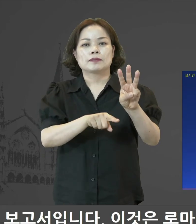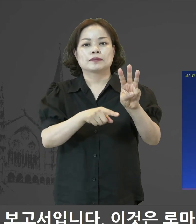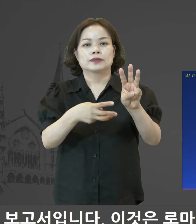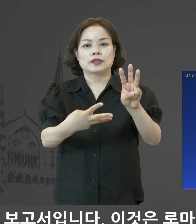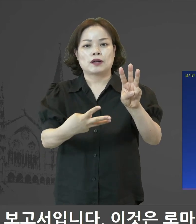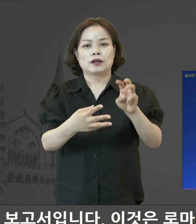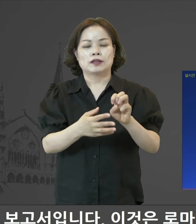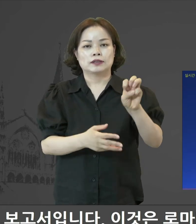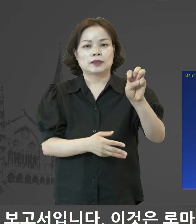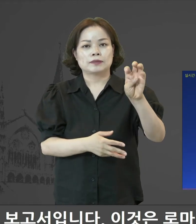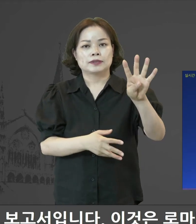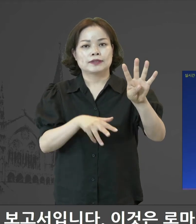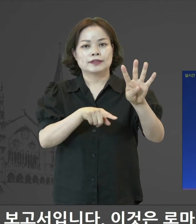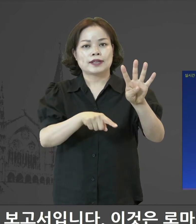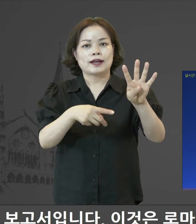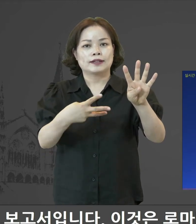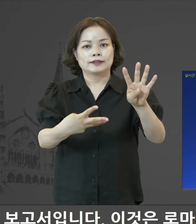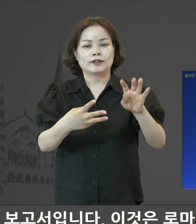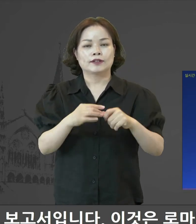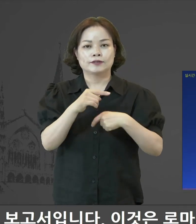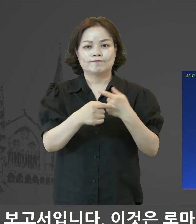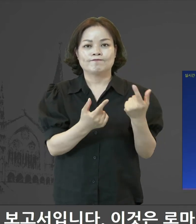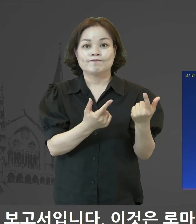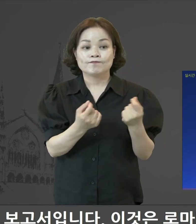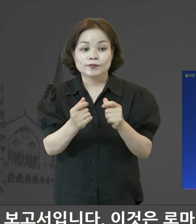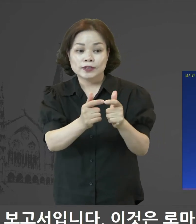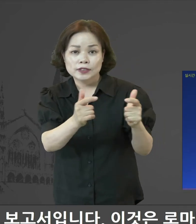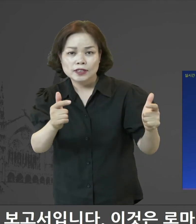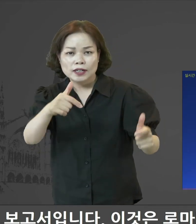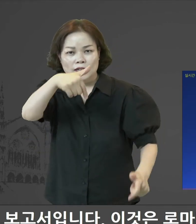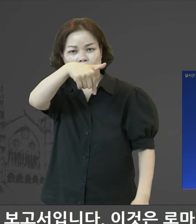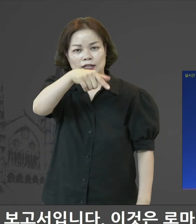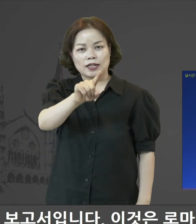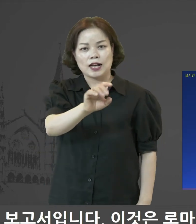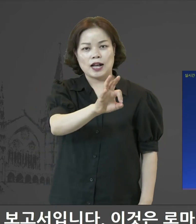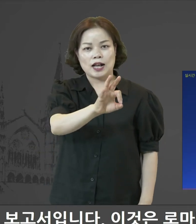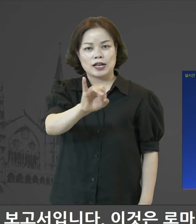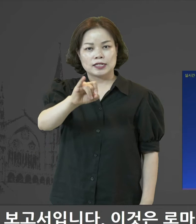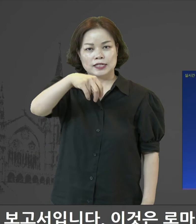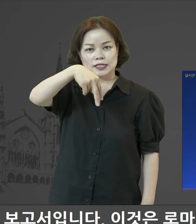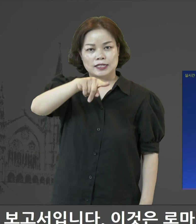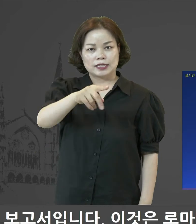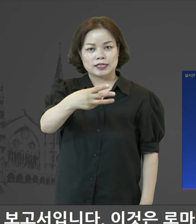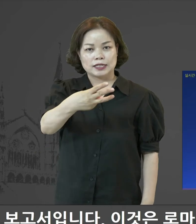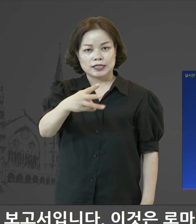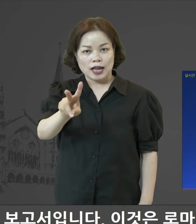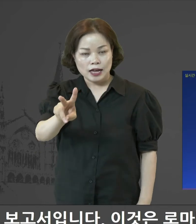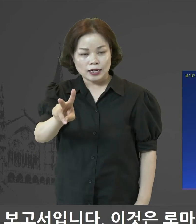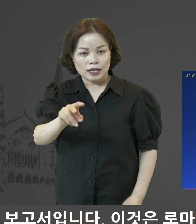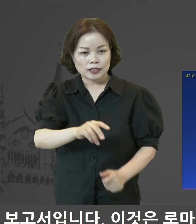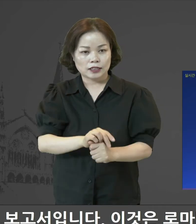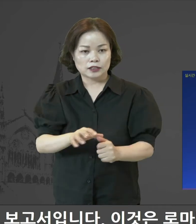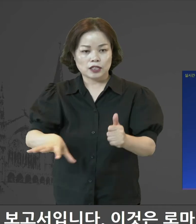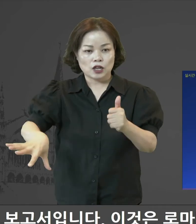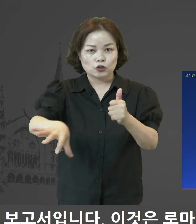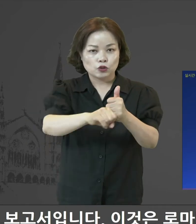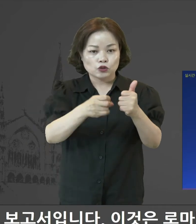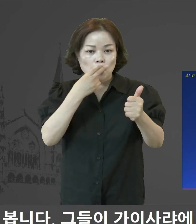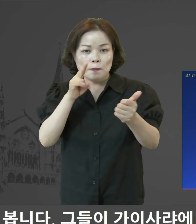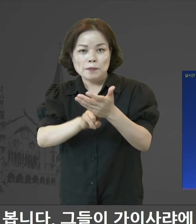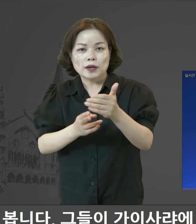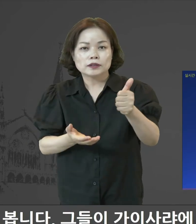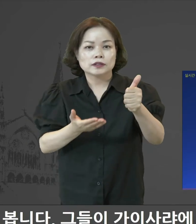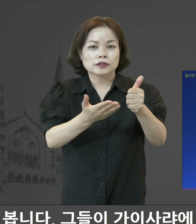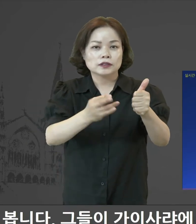33, 34절 읽겠습니다. 같이 읽으십시다. 그들이 가이사라에 들어가서 편지를 총독에게 드리고 바울을 그